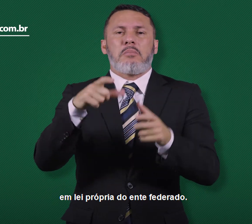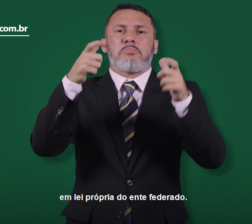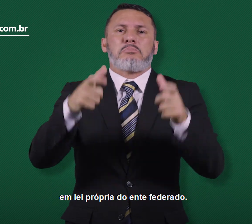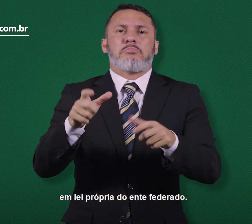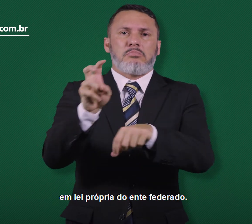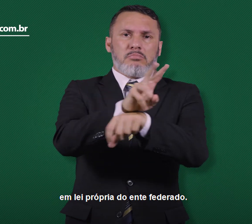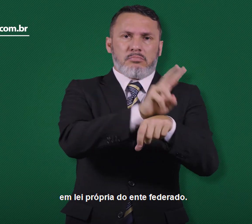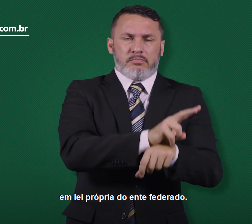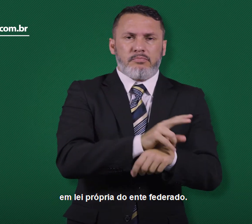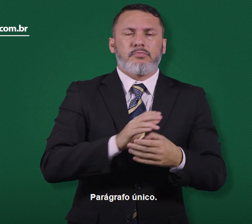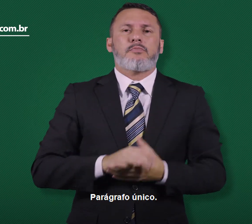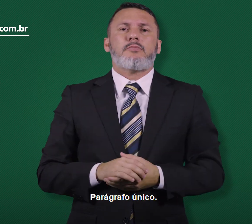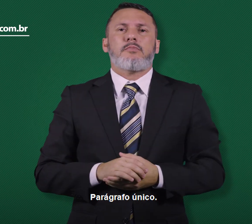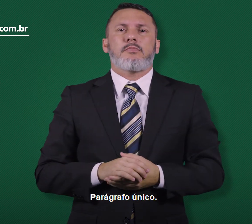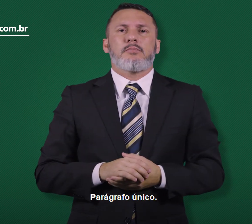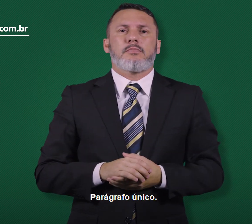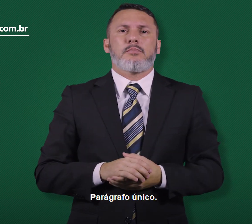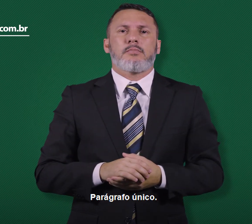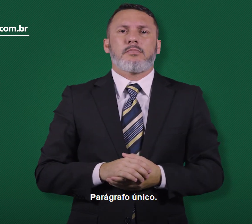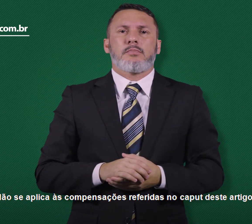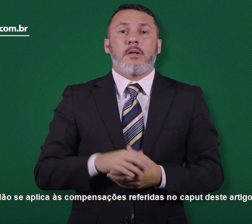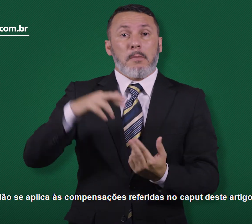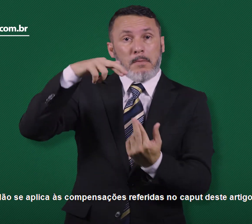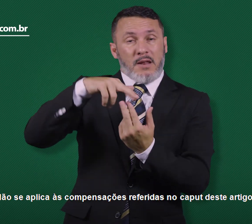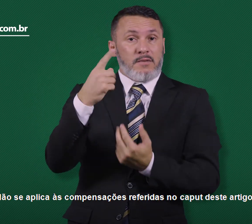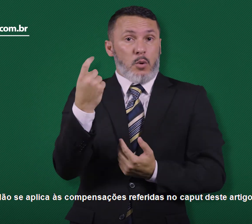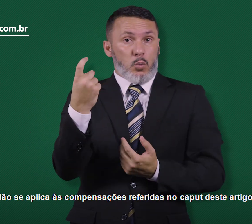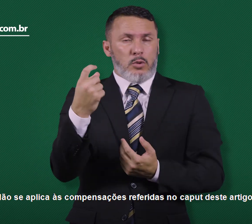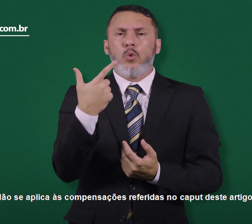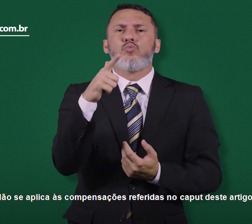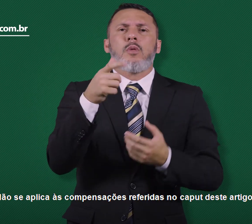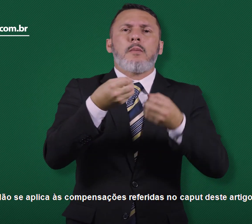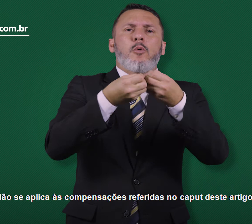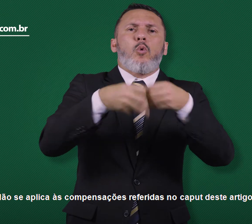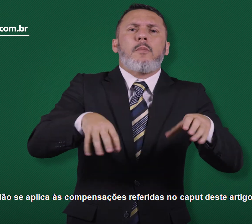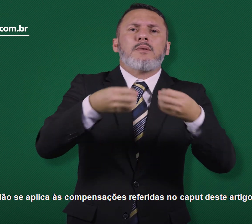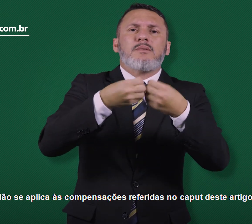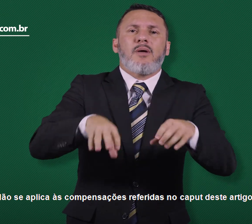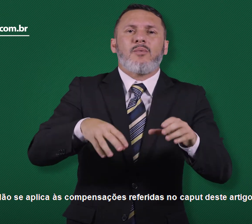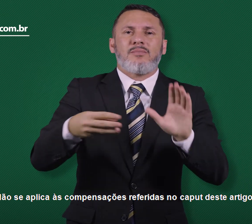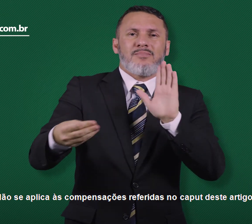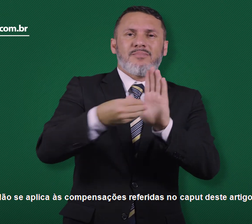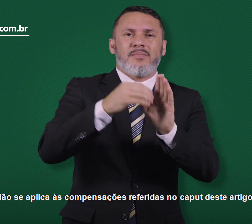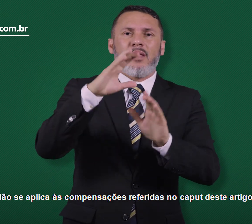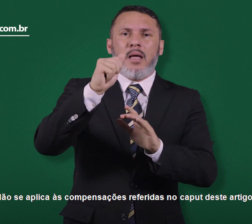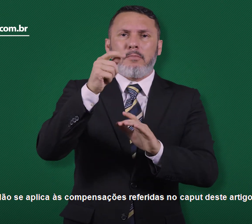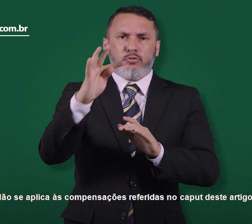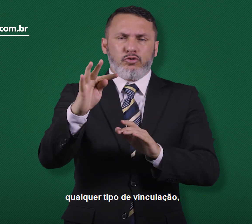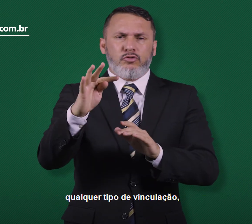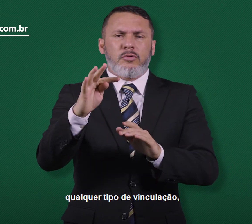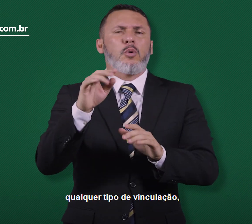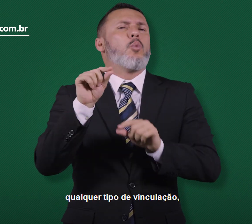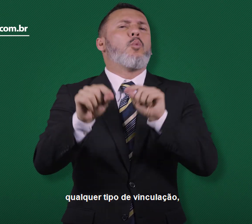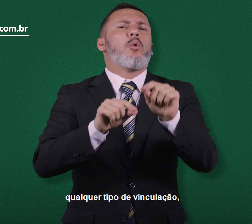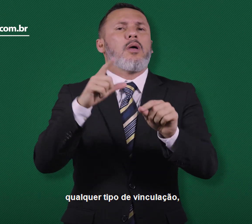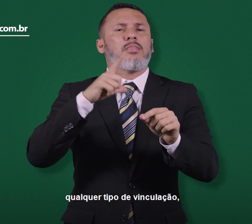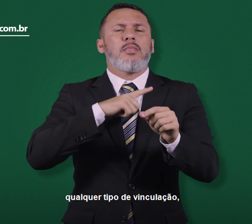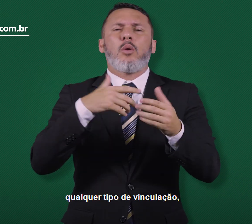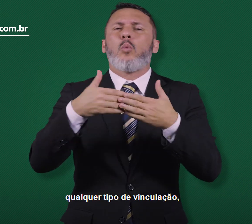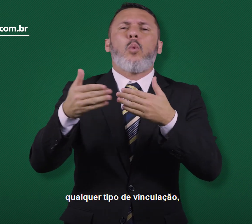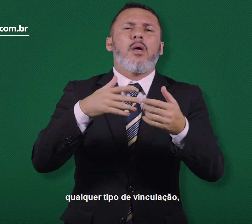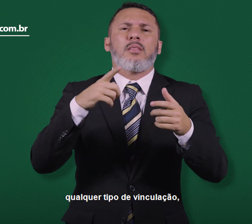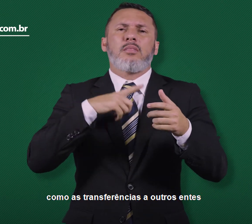ente federado. Parágrafo único. Não se aplica às compensações referidas no caput deste artigo qualquer tipo